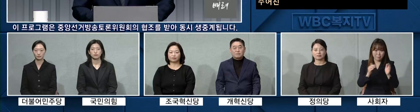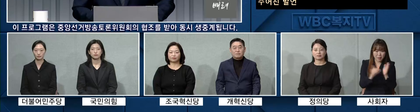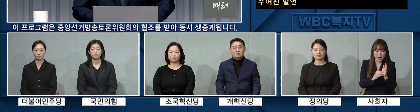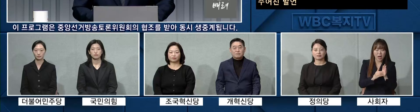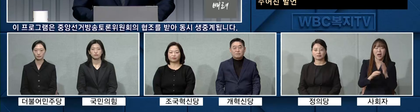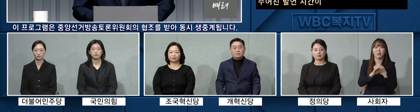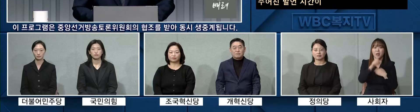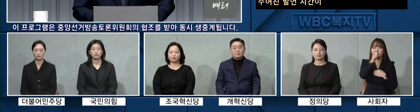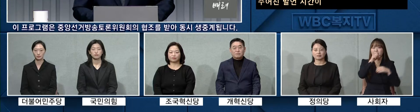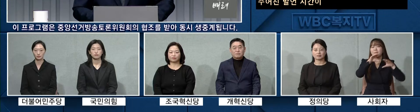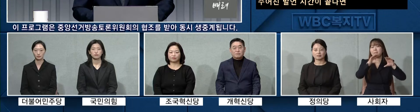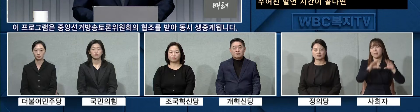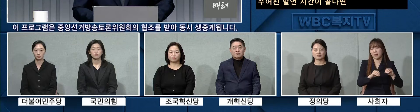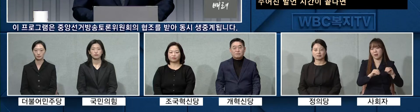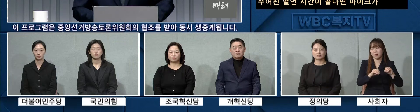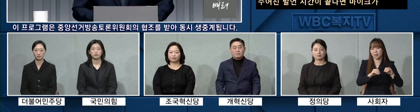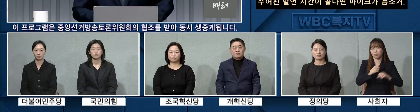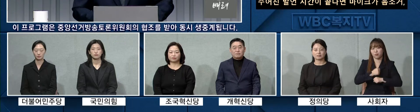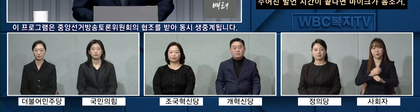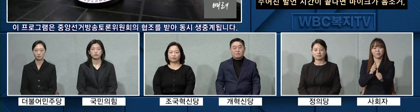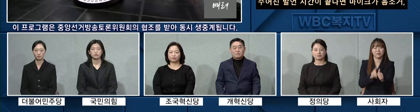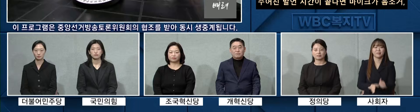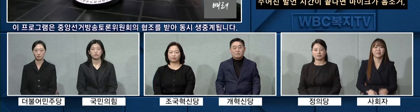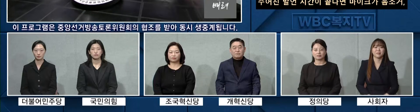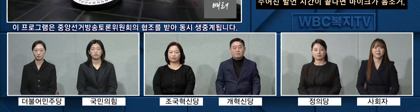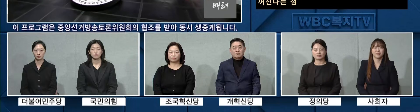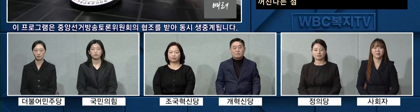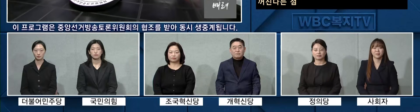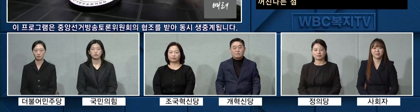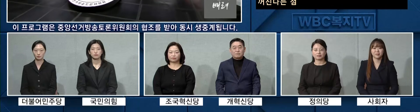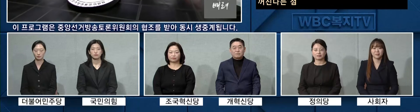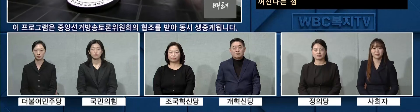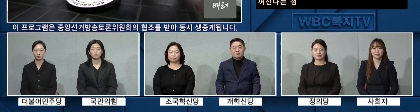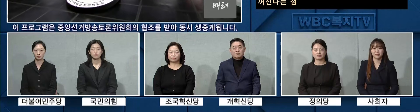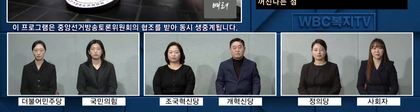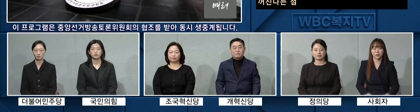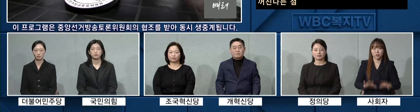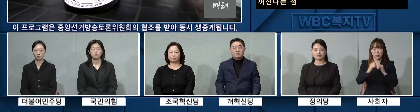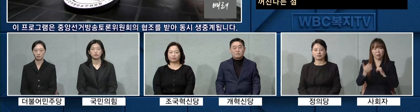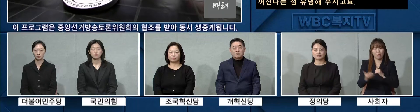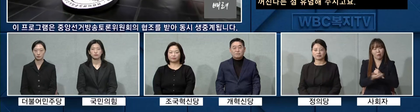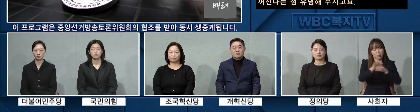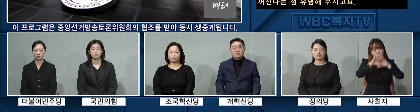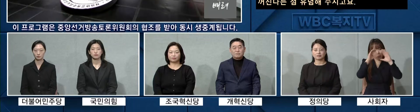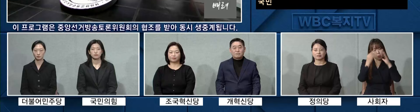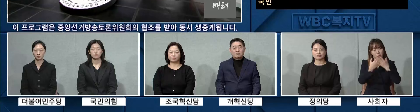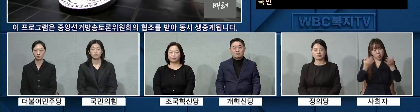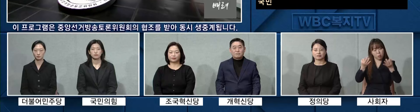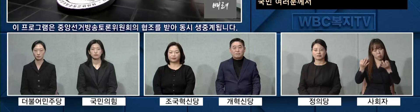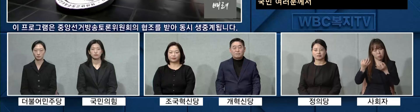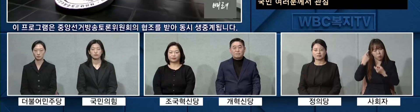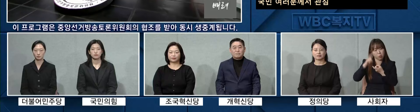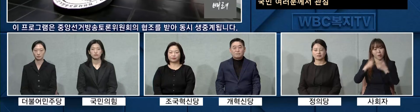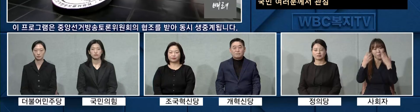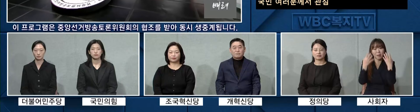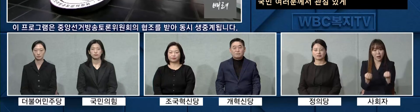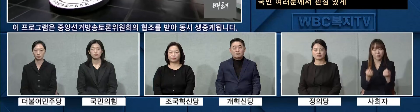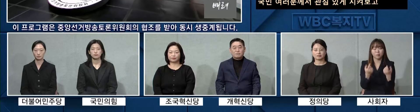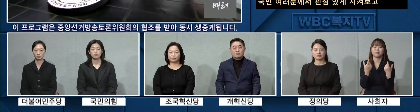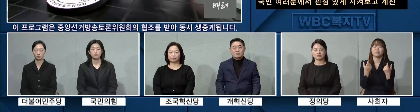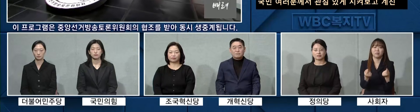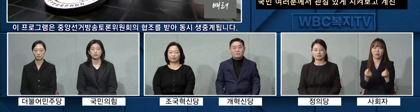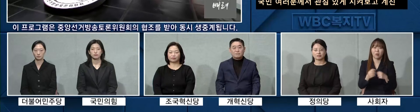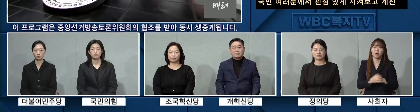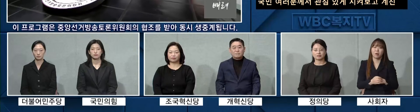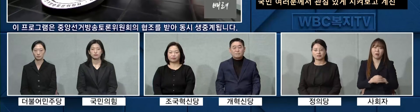음소거 꺼진다는 점 유념해 주시고요. 국민 여러분께서 관심 있게 지켜보고 계신 토론인 만큼